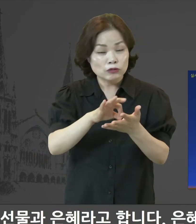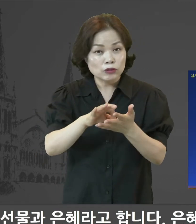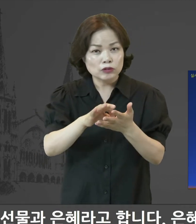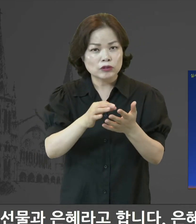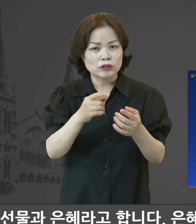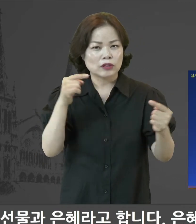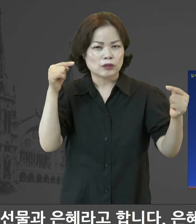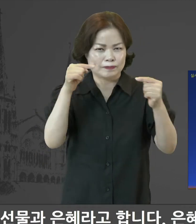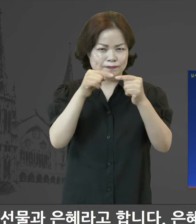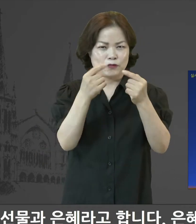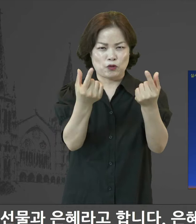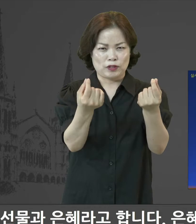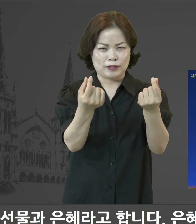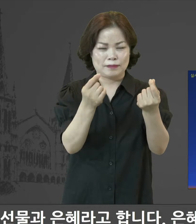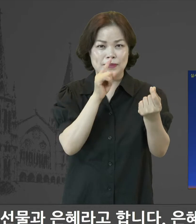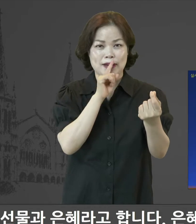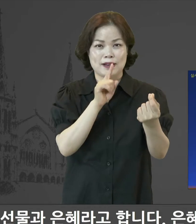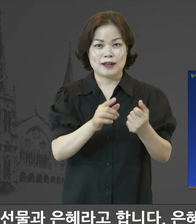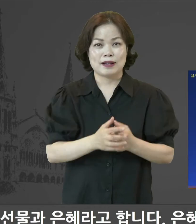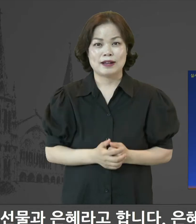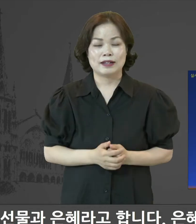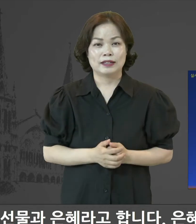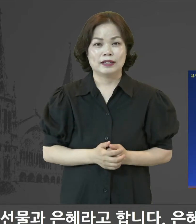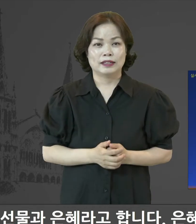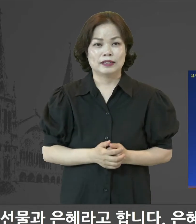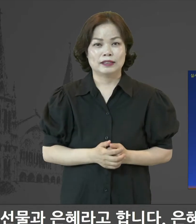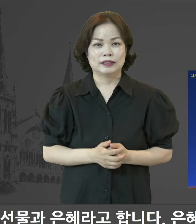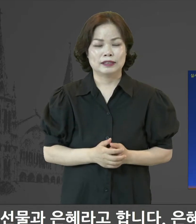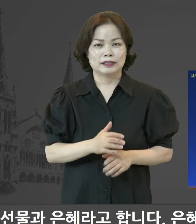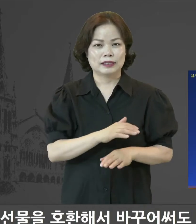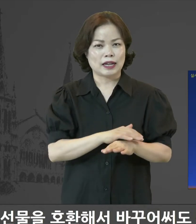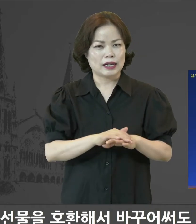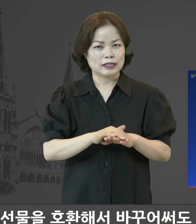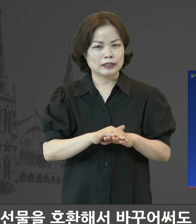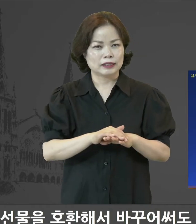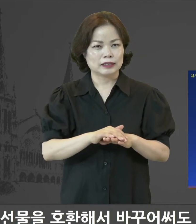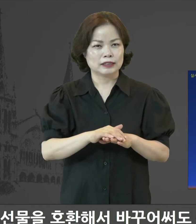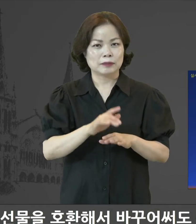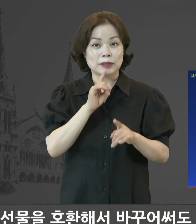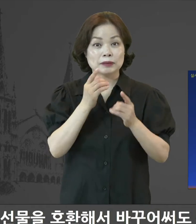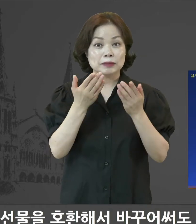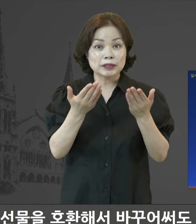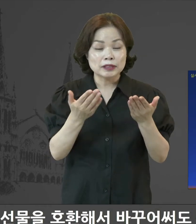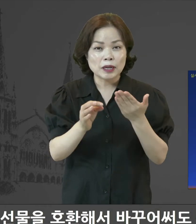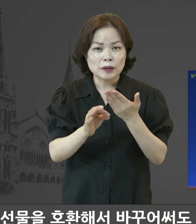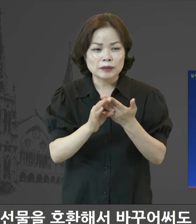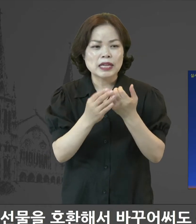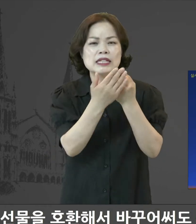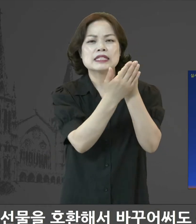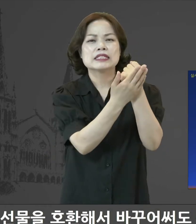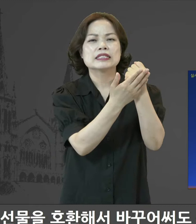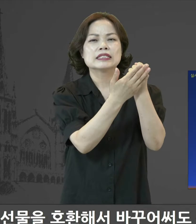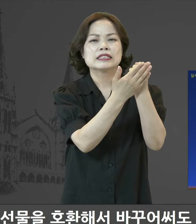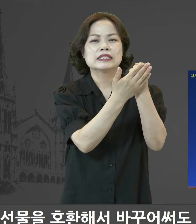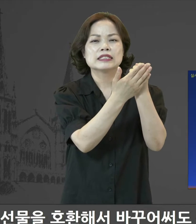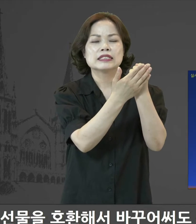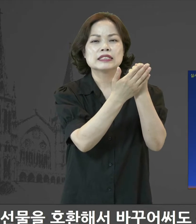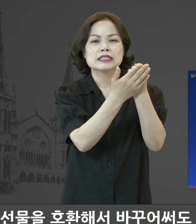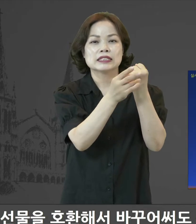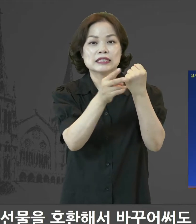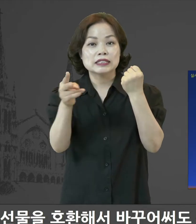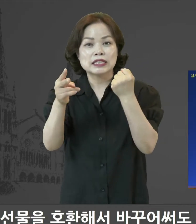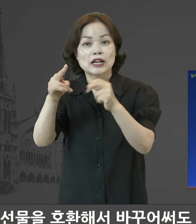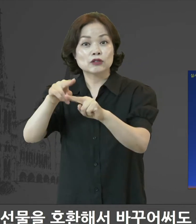전에 한번 말씀을 드렸어요. 더 기회가 되면 더 자세히 말씀을 드릴게요. 은혜를 선물, 그렇죠? 은혜